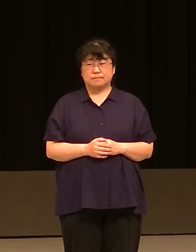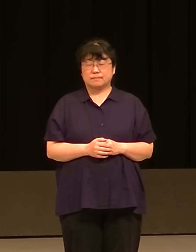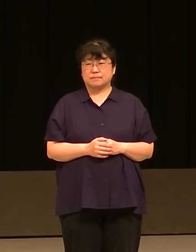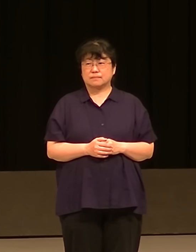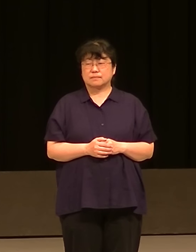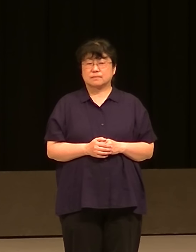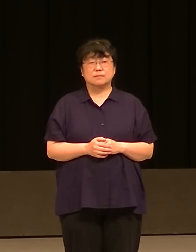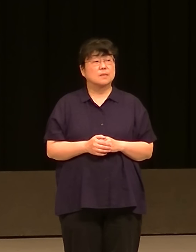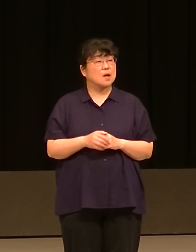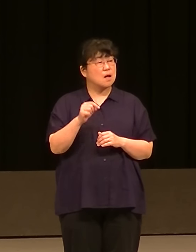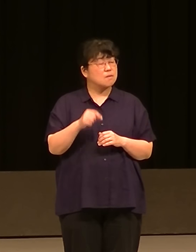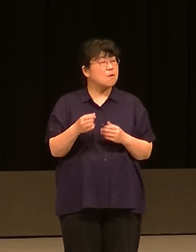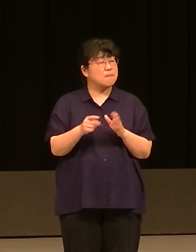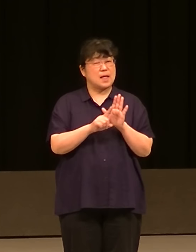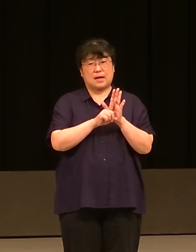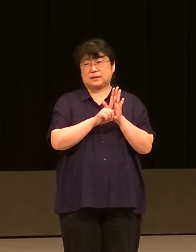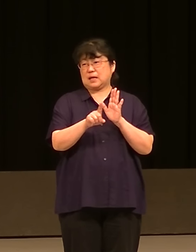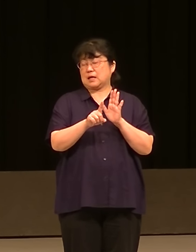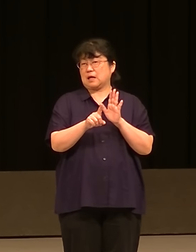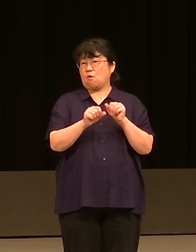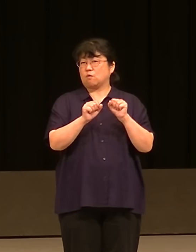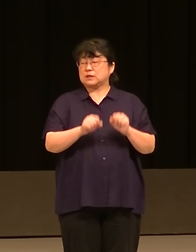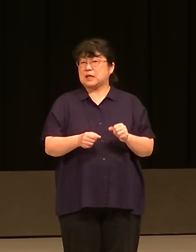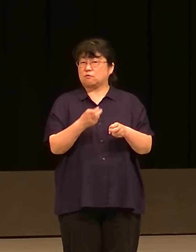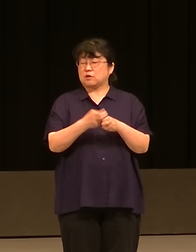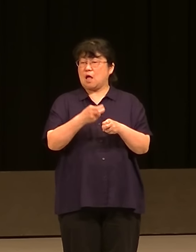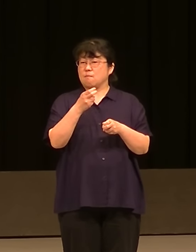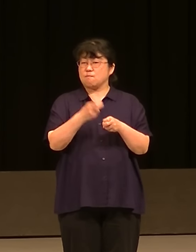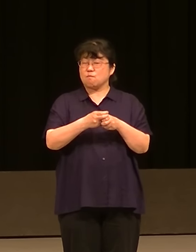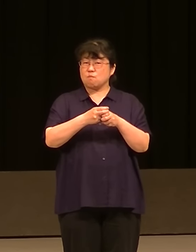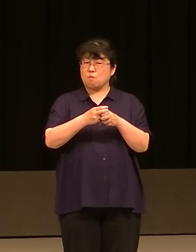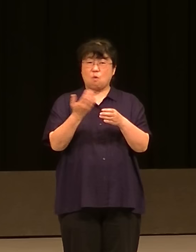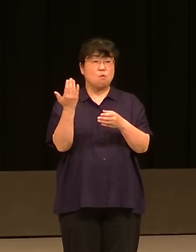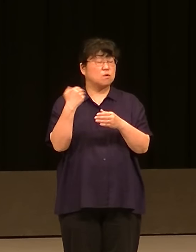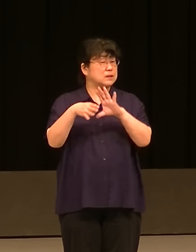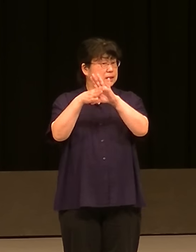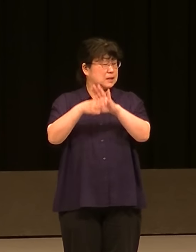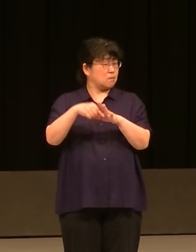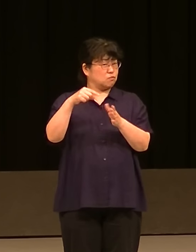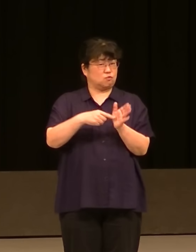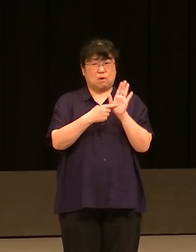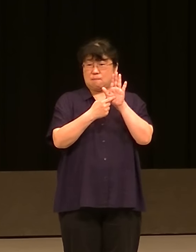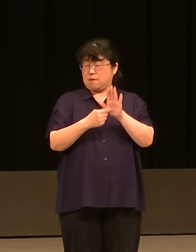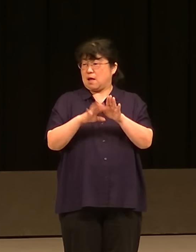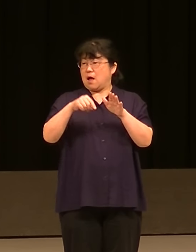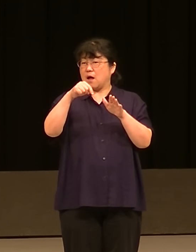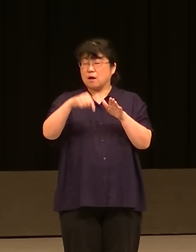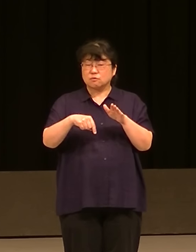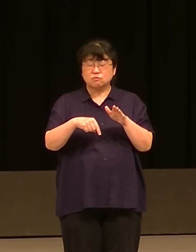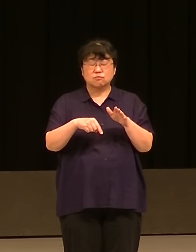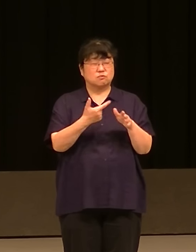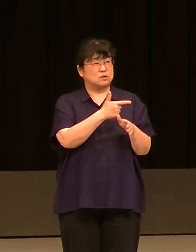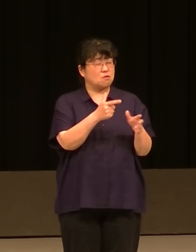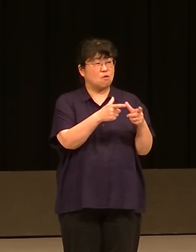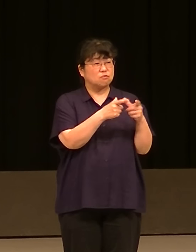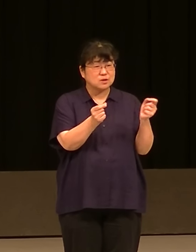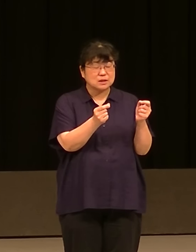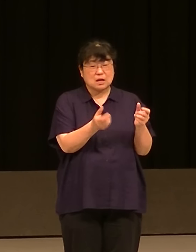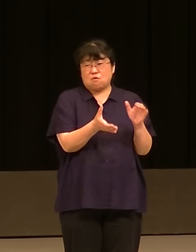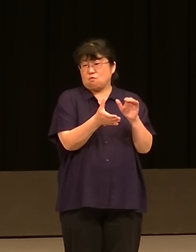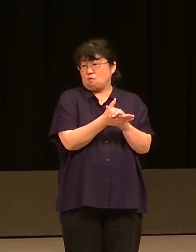このような宣言をしている、憲法前文では、諸国民のとの共和の成果を確保